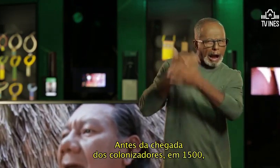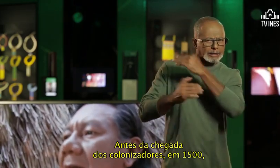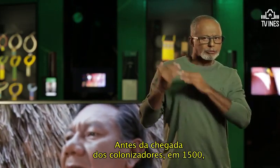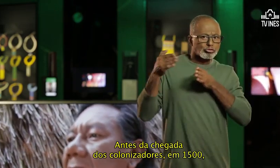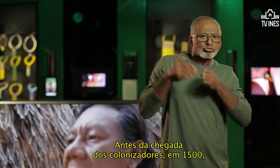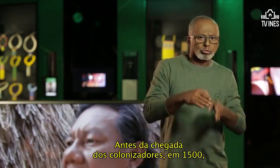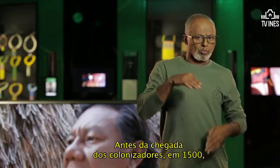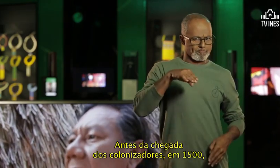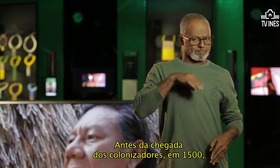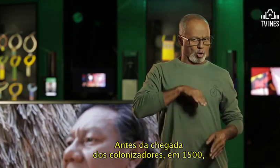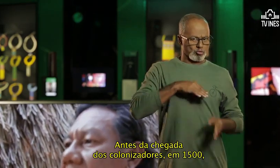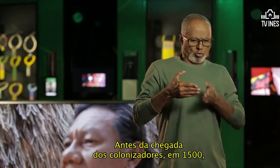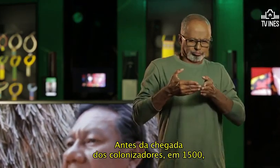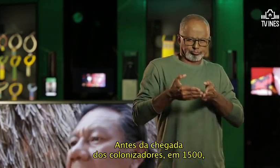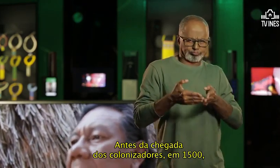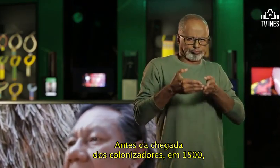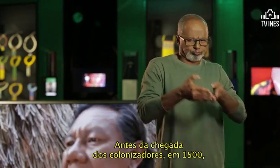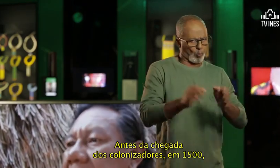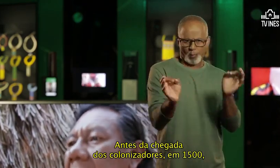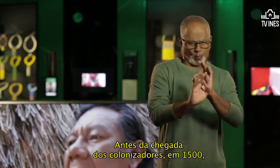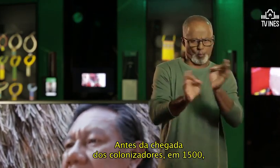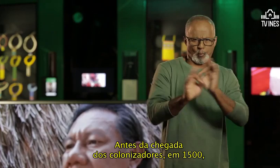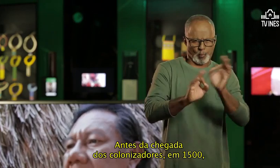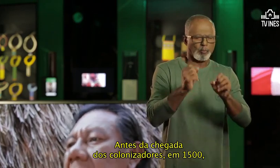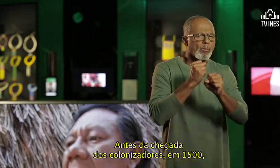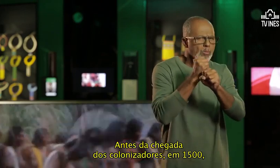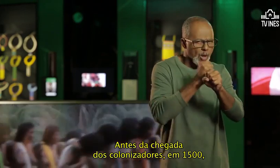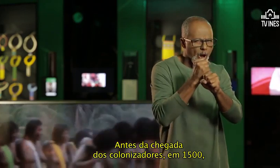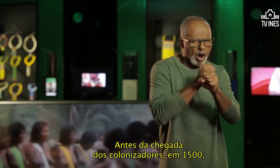Antes da chegada dos colonizadores em 1500,